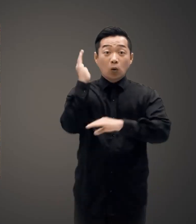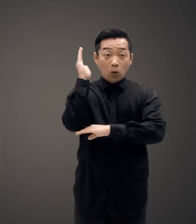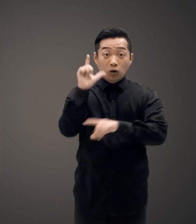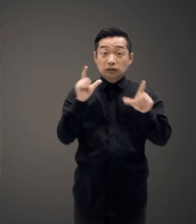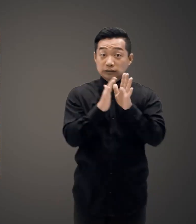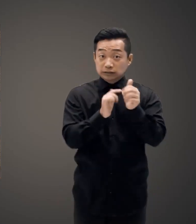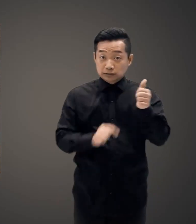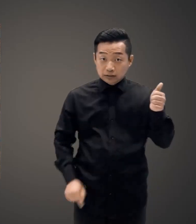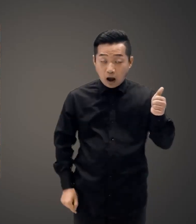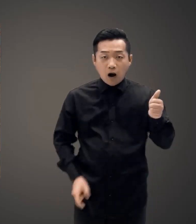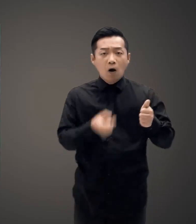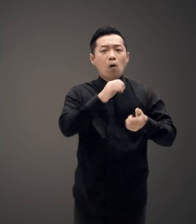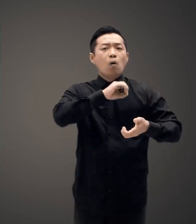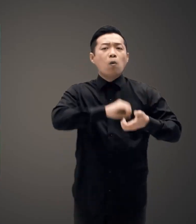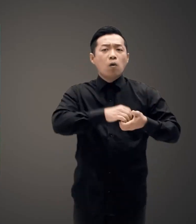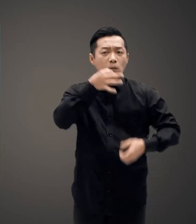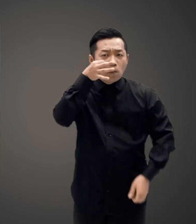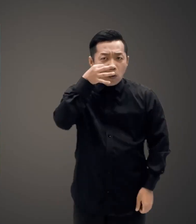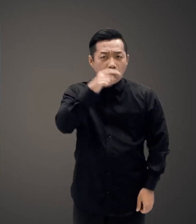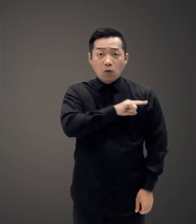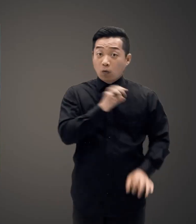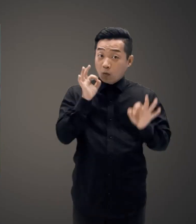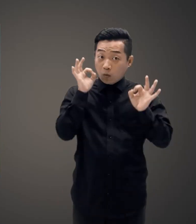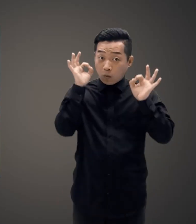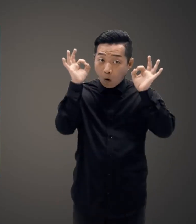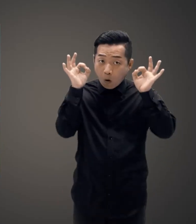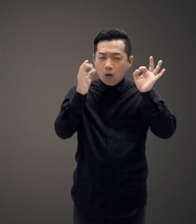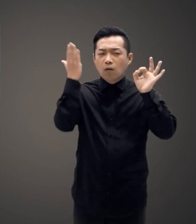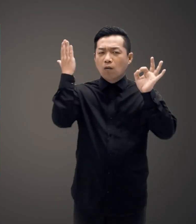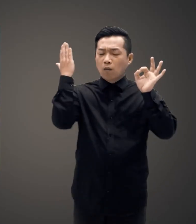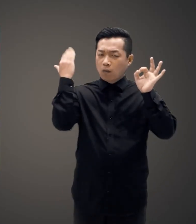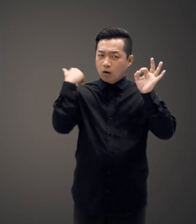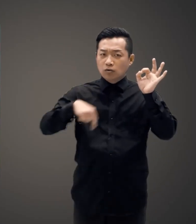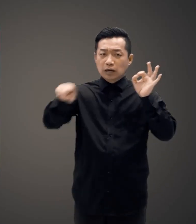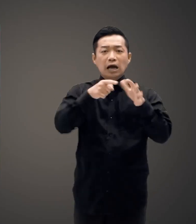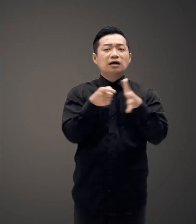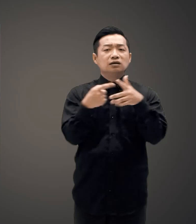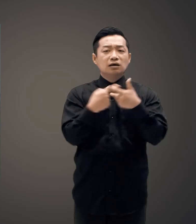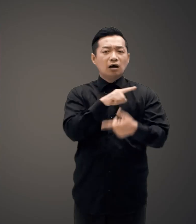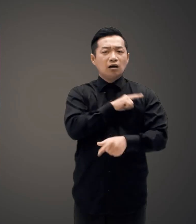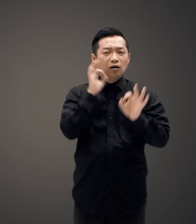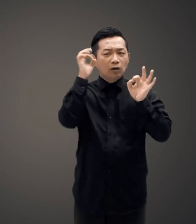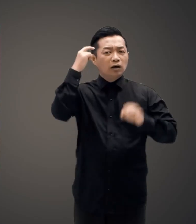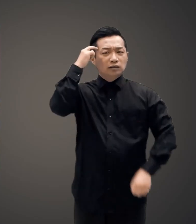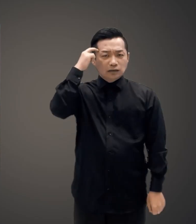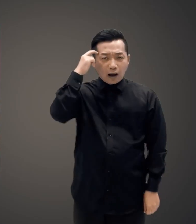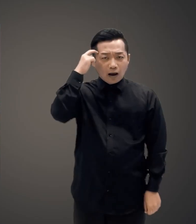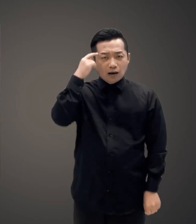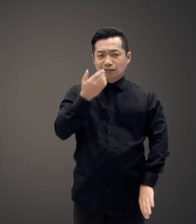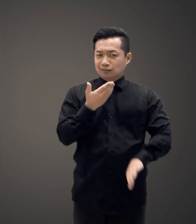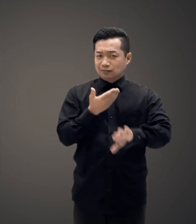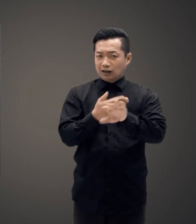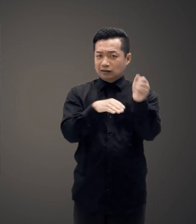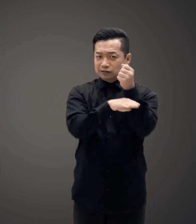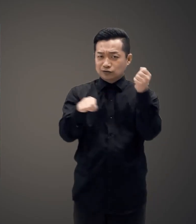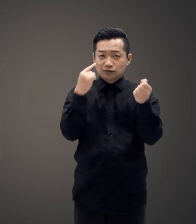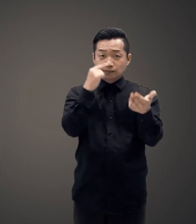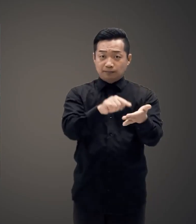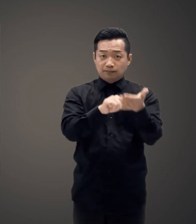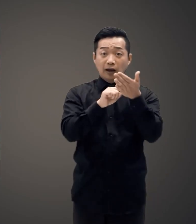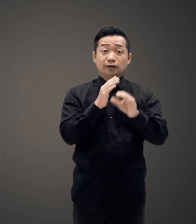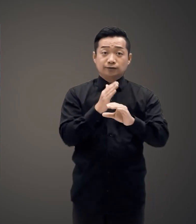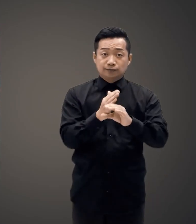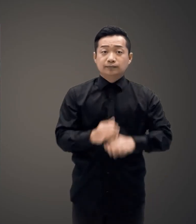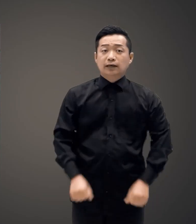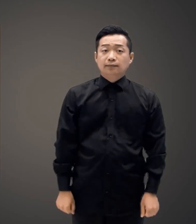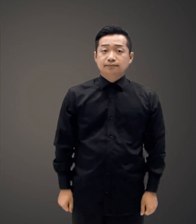소설 속의 주인공들이 최소한으로 보여주는 최선이 그동안 우리가 이해하고 있던 최선에 대한 관념과는 사뭇 다른